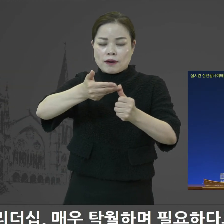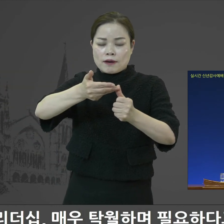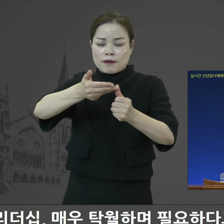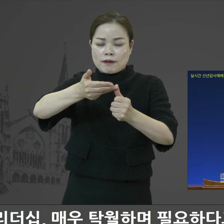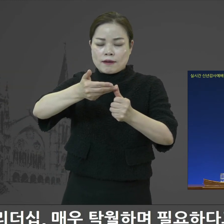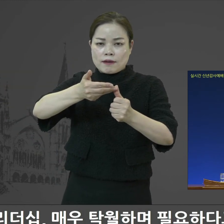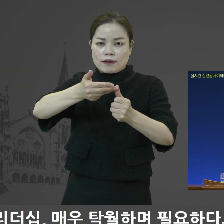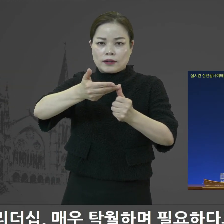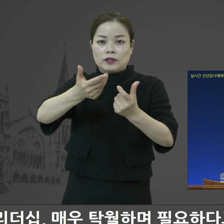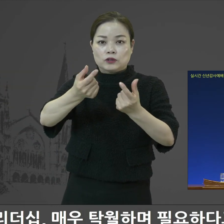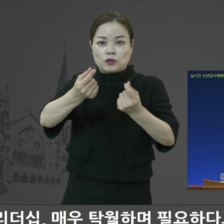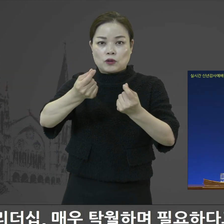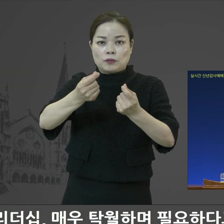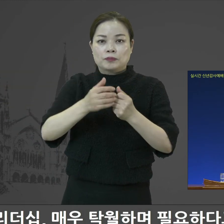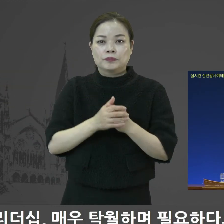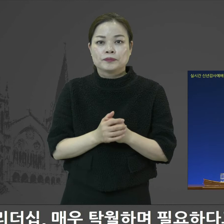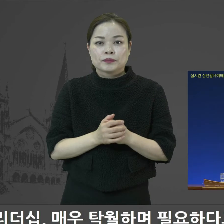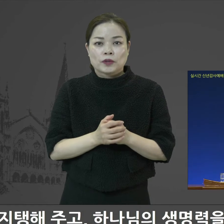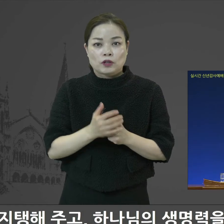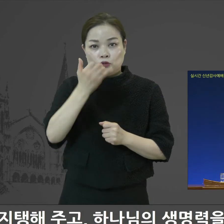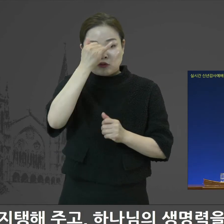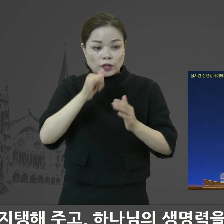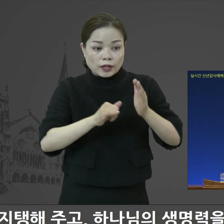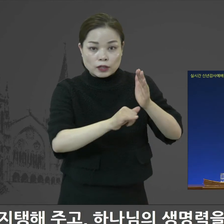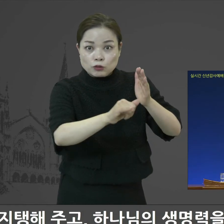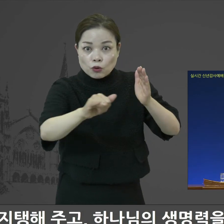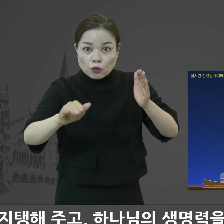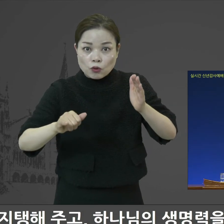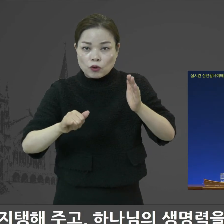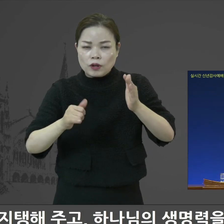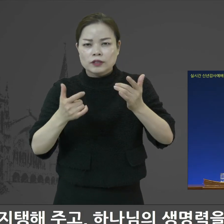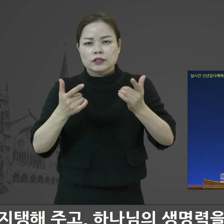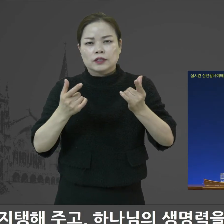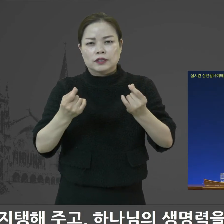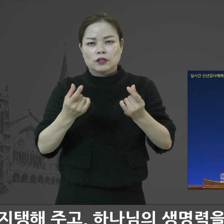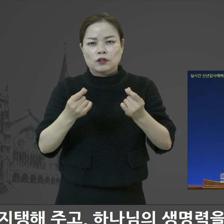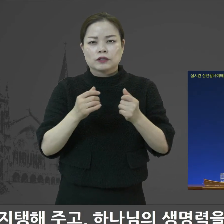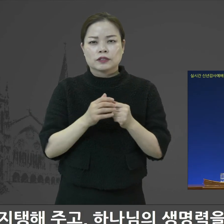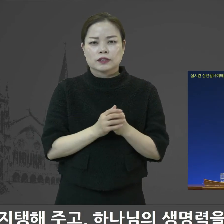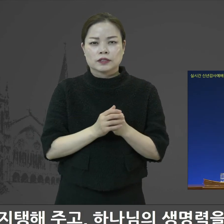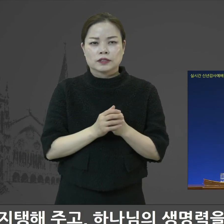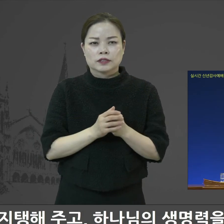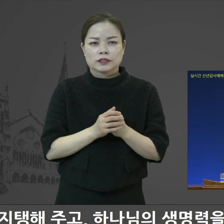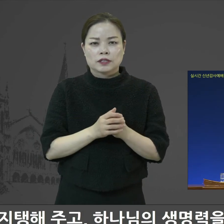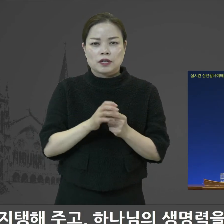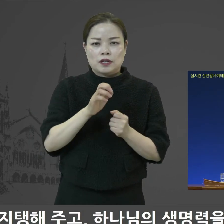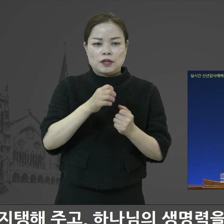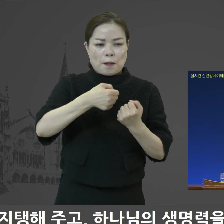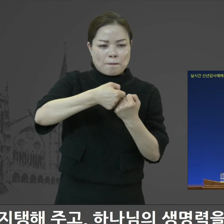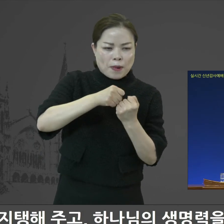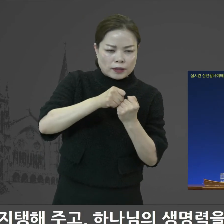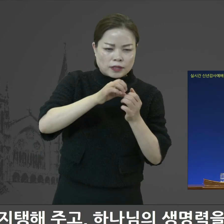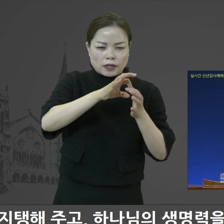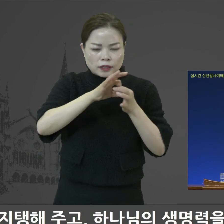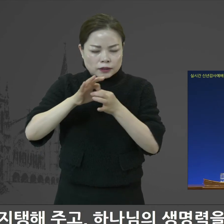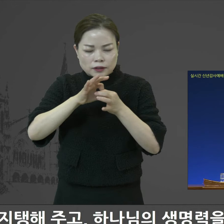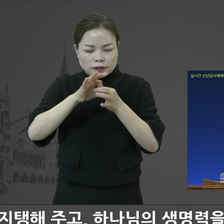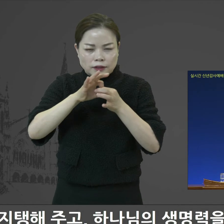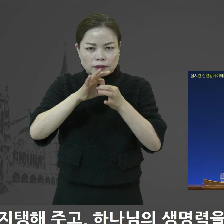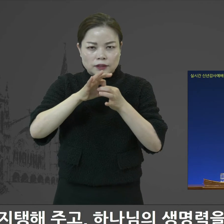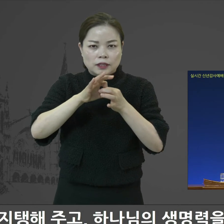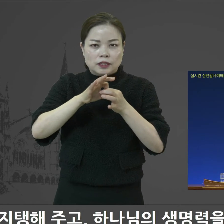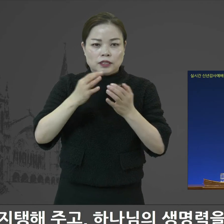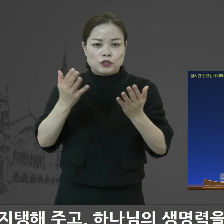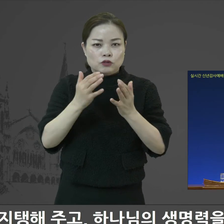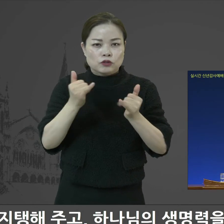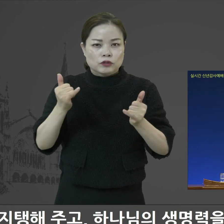마디, 사랑하는 충현의 가족들, 이런 마디의 일꾼됨을 사모하시기를 다시